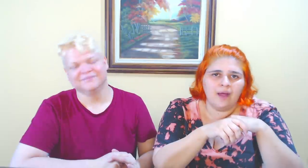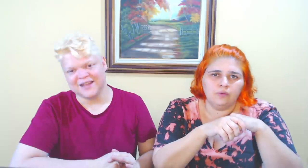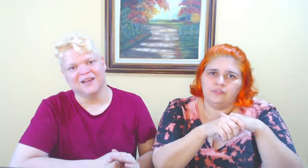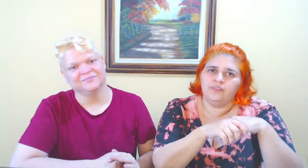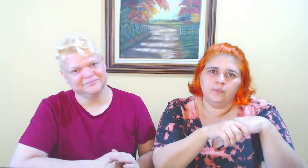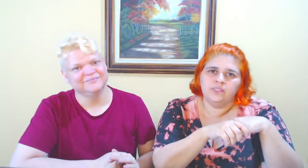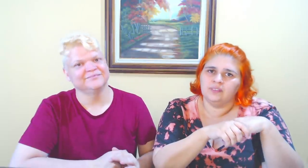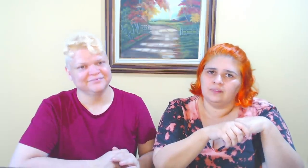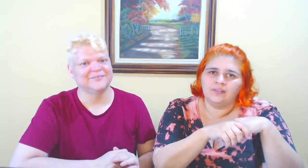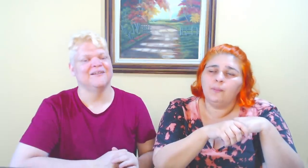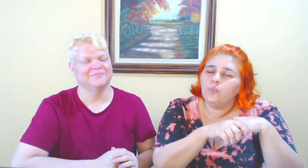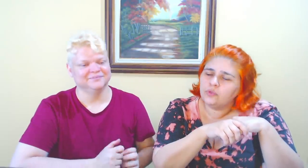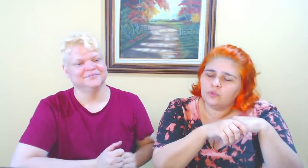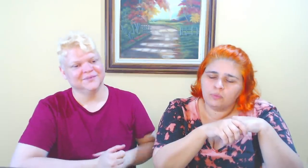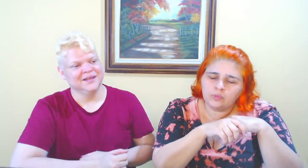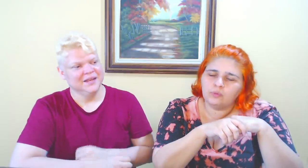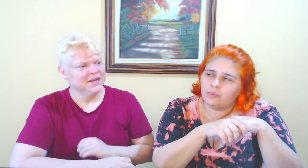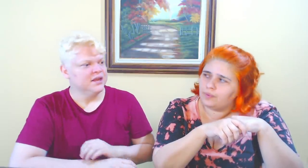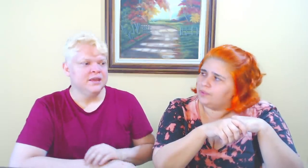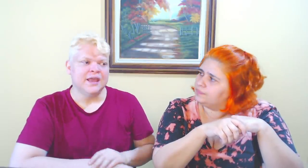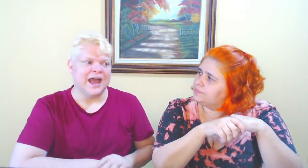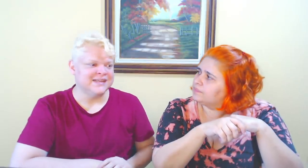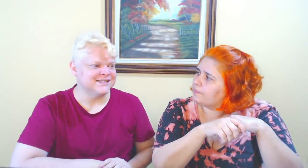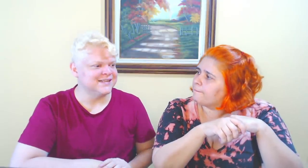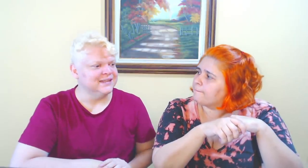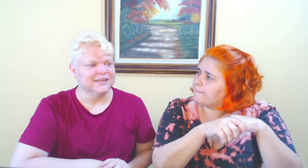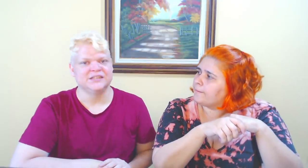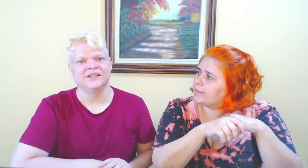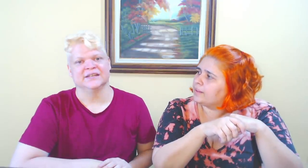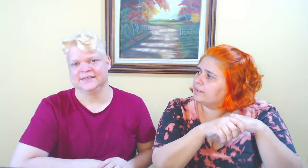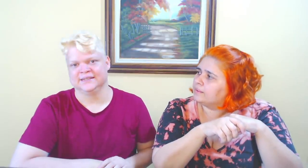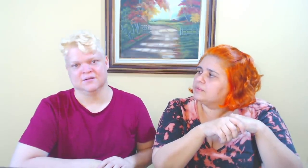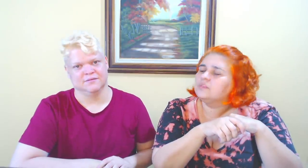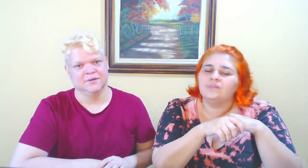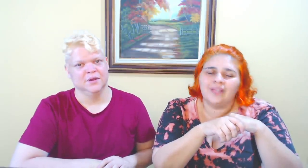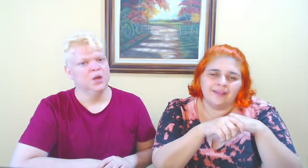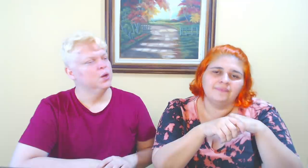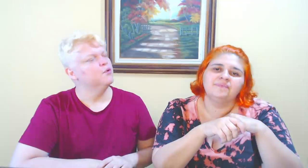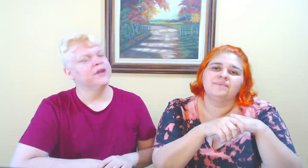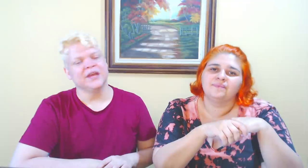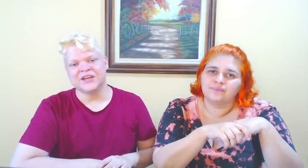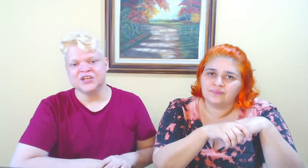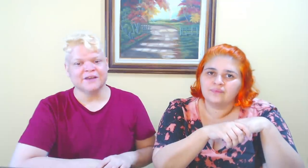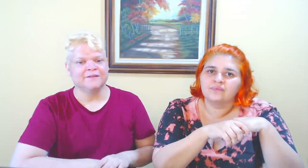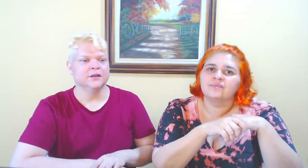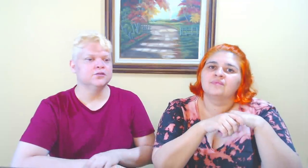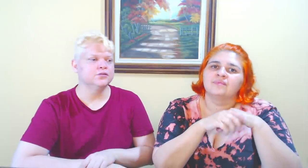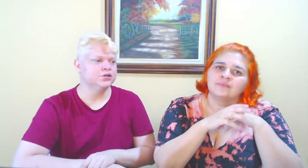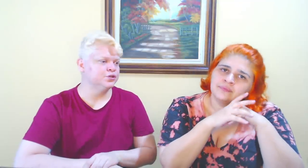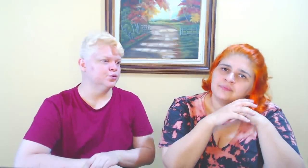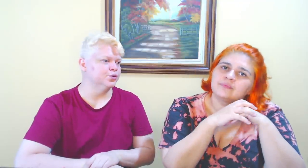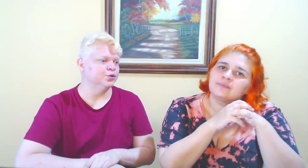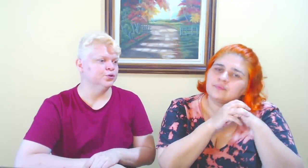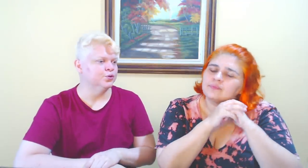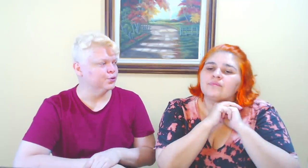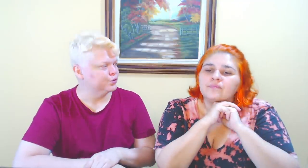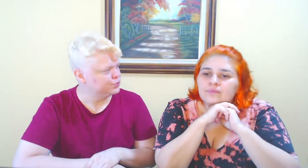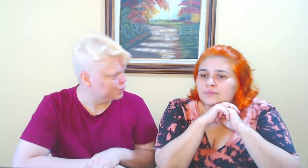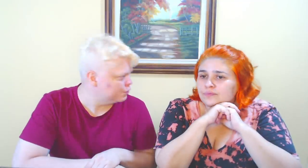No filme Está muito Muito boa E as cenas de ação É Porque a gente está falando Do John